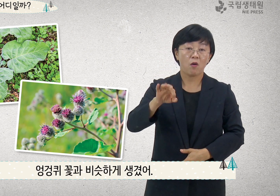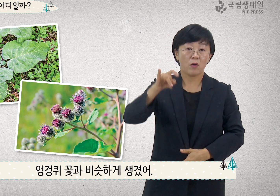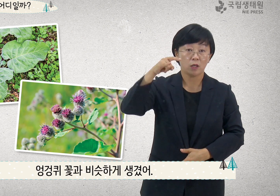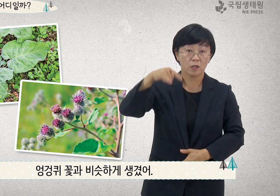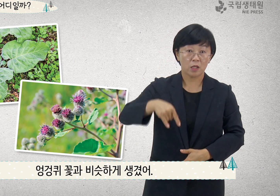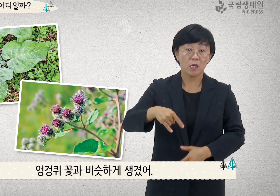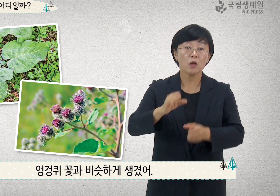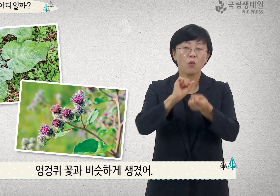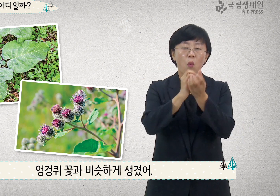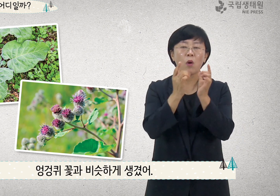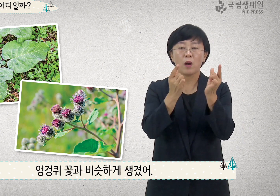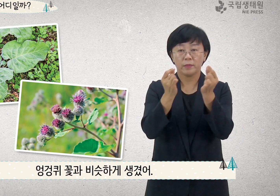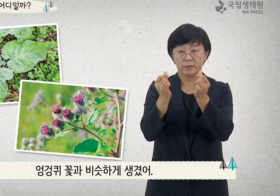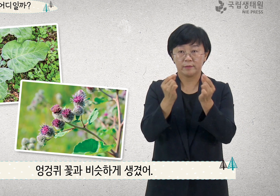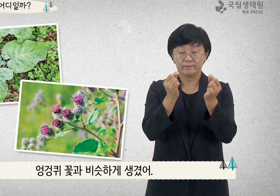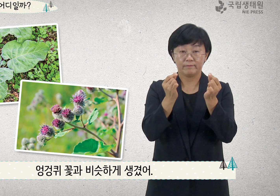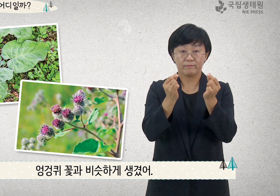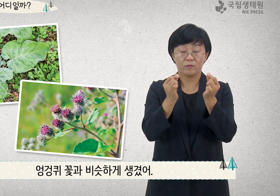엉겅퀴꽃과 비슷하게 생겼어.